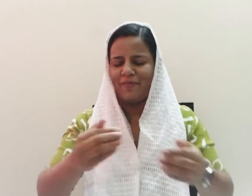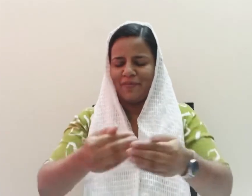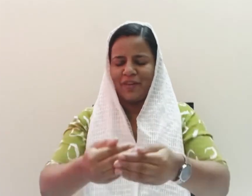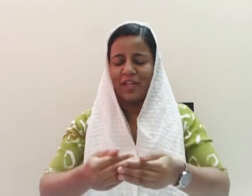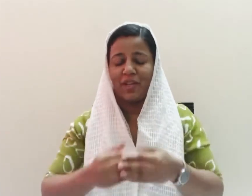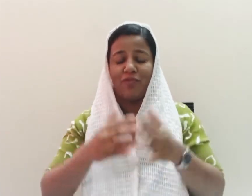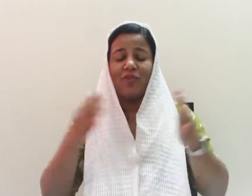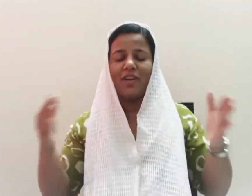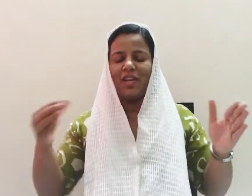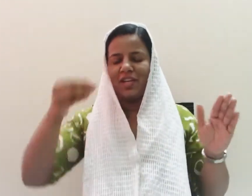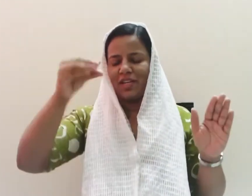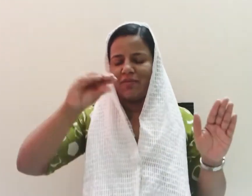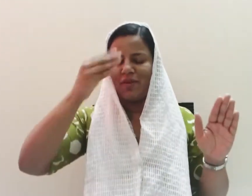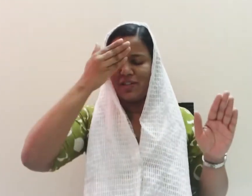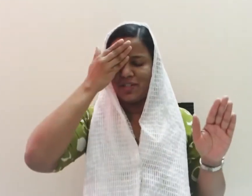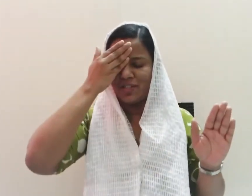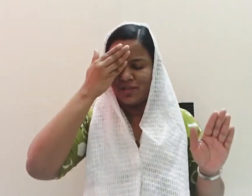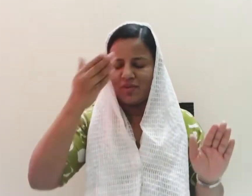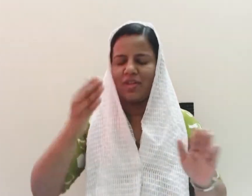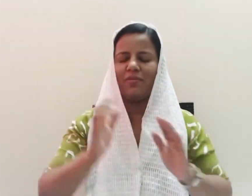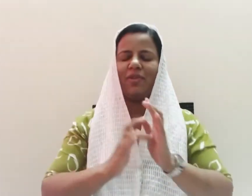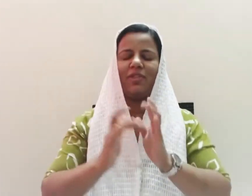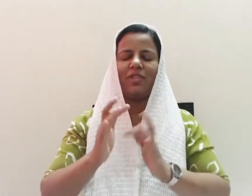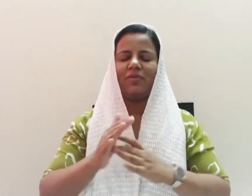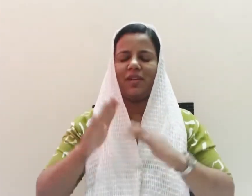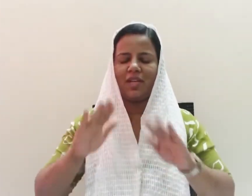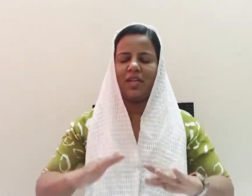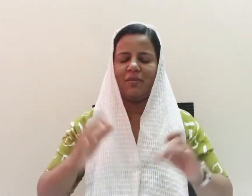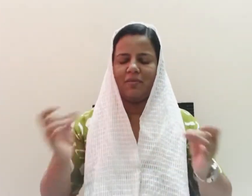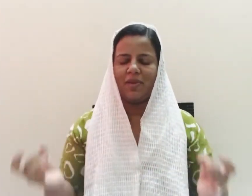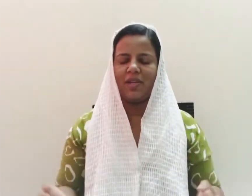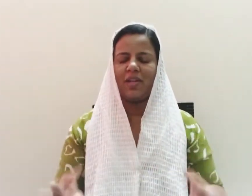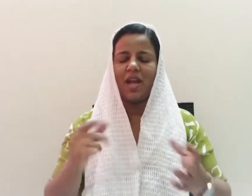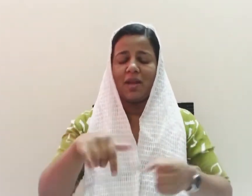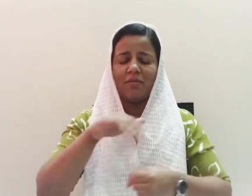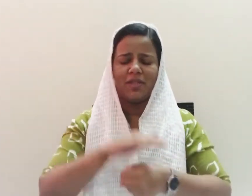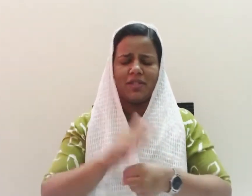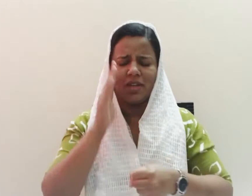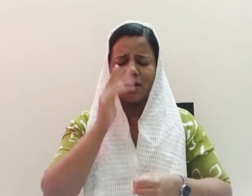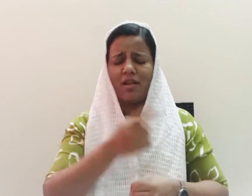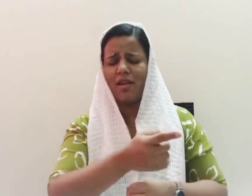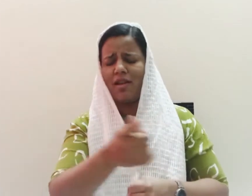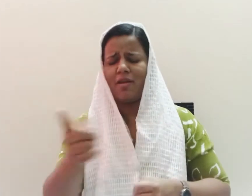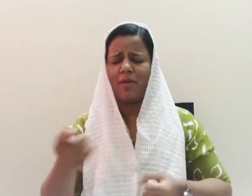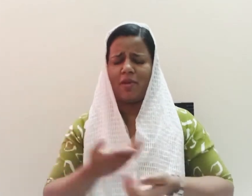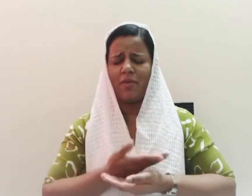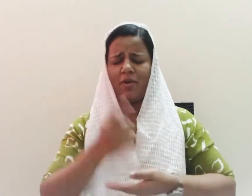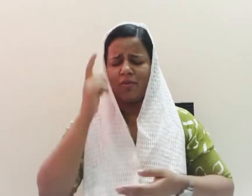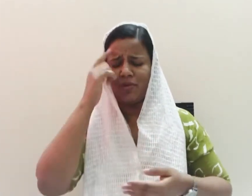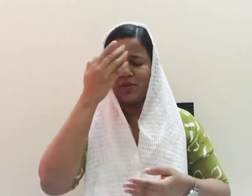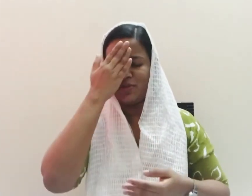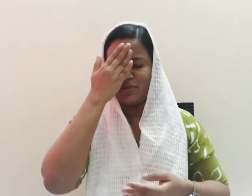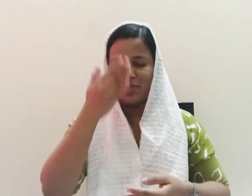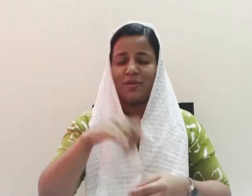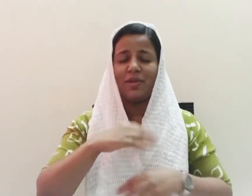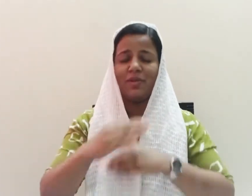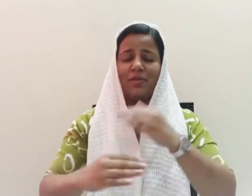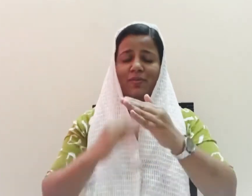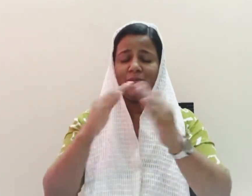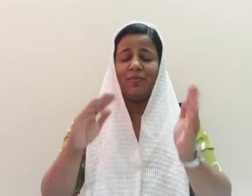മറച്ചിരിക്കുന്നു, വൻ കൃപകൾക്കായി സ്തോത്രം. അപ്പാ, ഈ പ്രഭാതത്തിൽ ഈ ശബ്ദം കേൾക്കുന്ന എല്ലാ പ്രിയപ്പെട്ടവർക്കായിട്ടും സ്തോത്രം. സ്വർഗത്തിനും ഭൂമിക്കും നാഥനായ